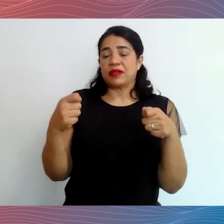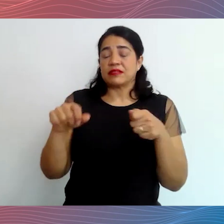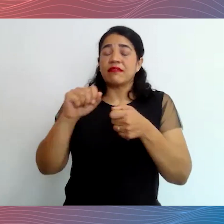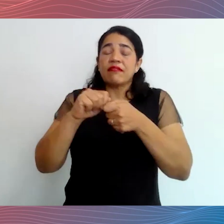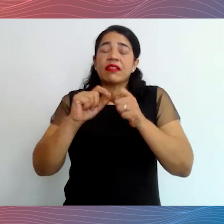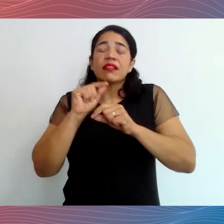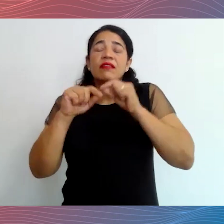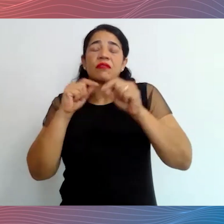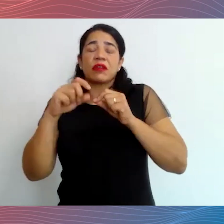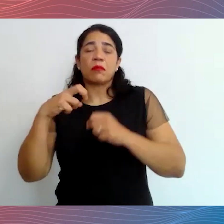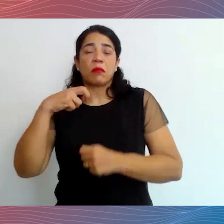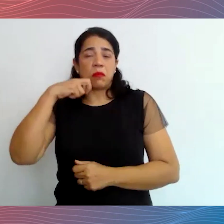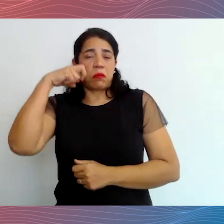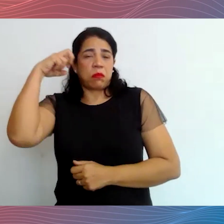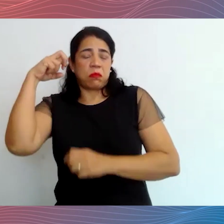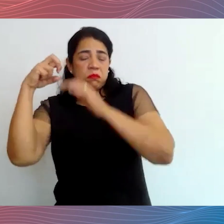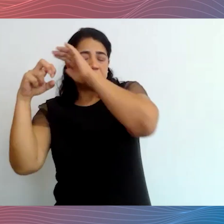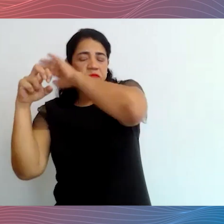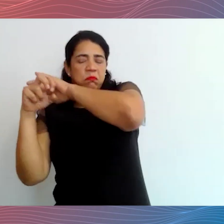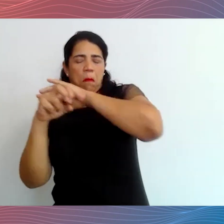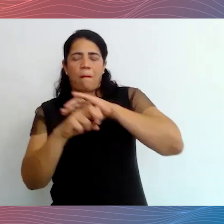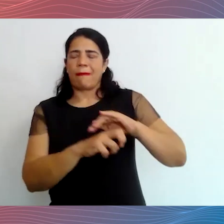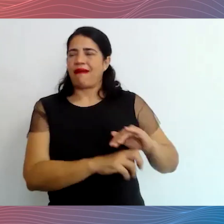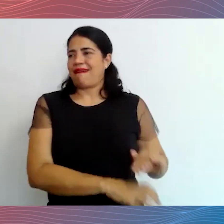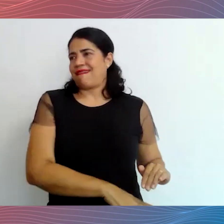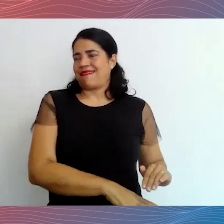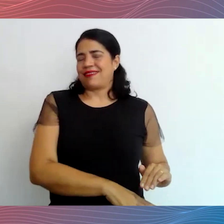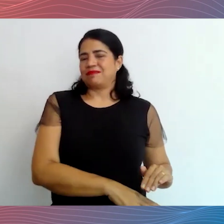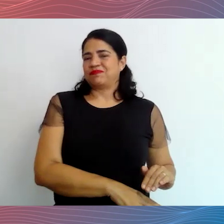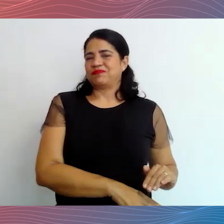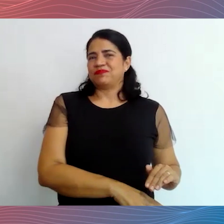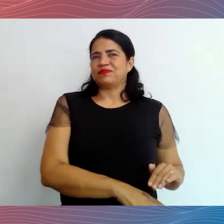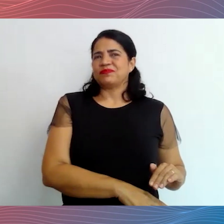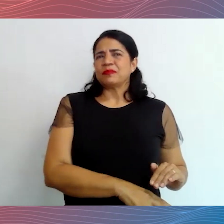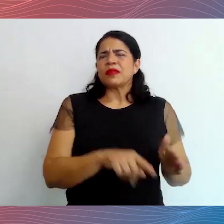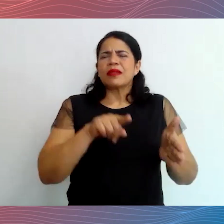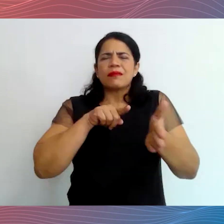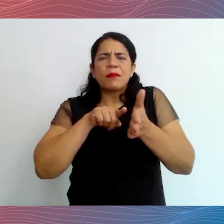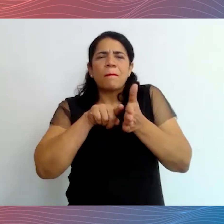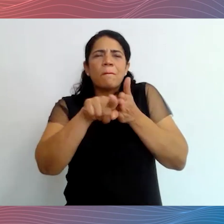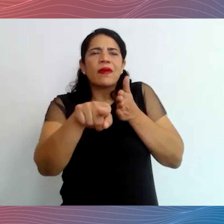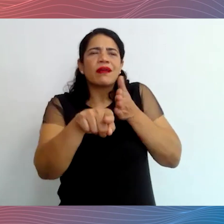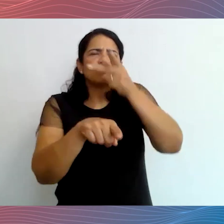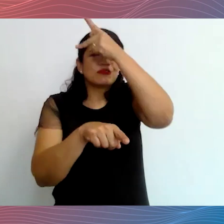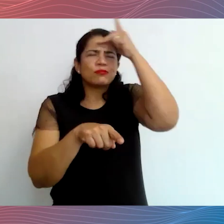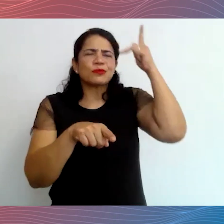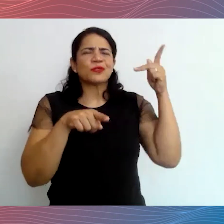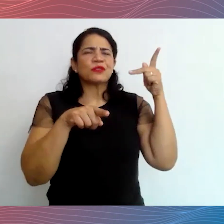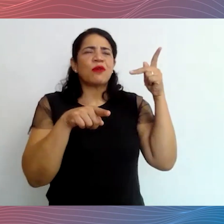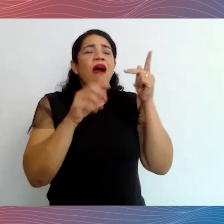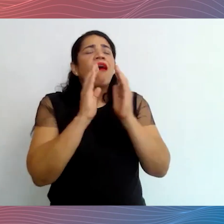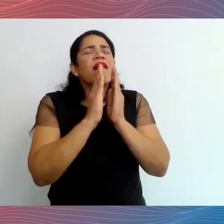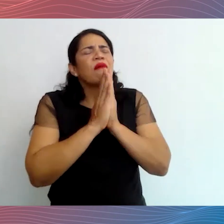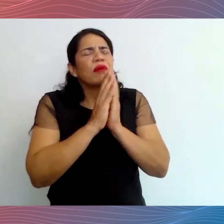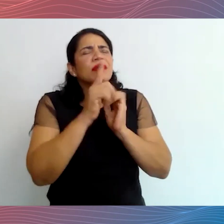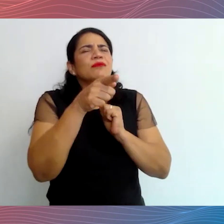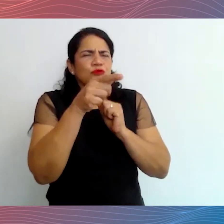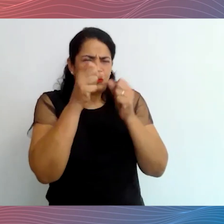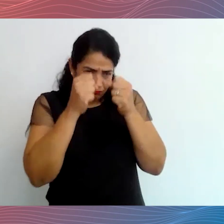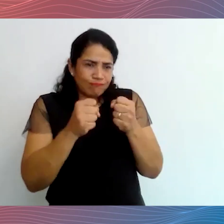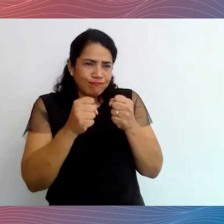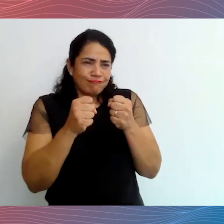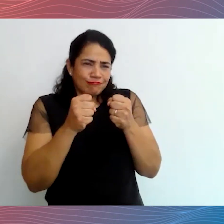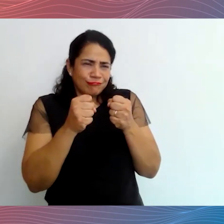e deixar escapar essa frase: posso orar por você? Eu posso te fazer uma